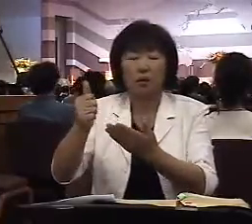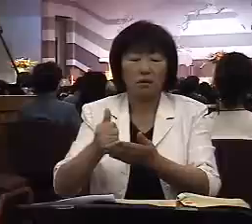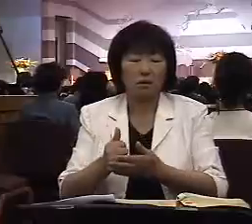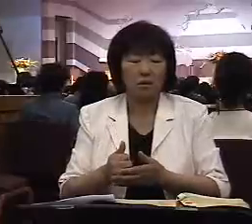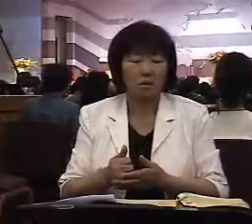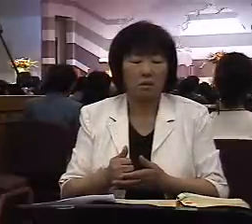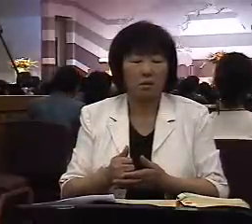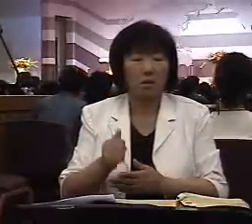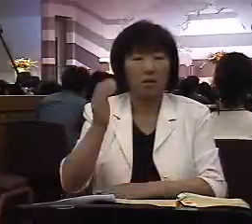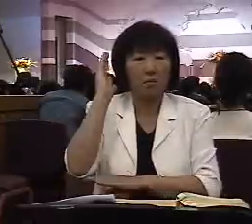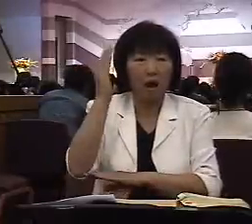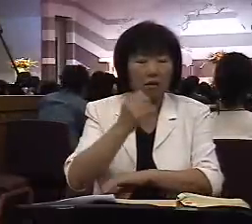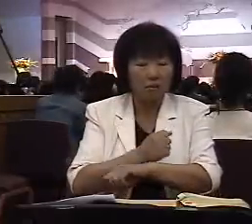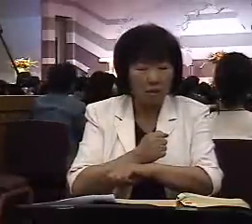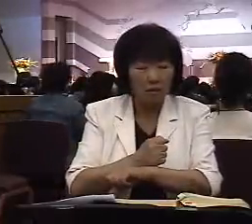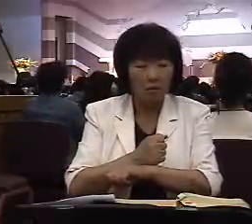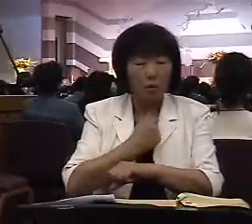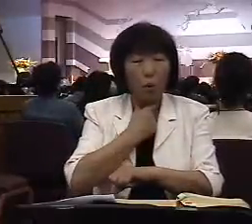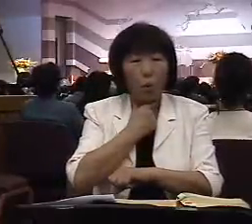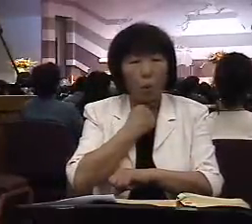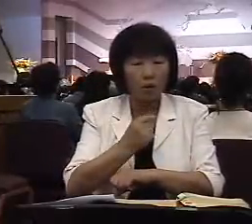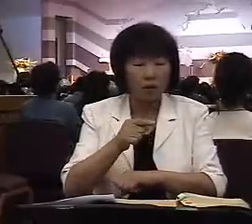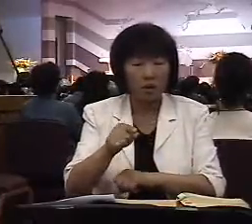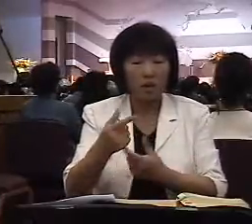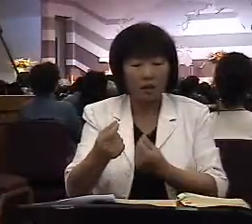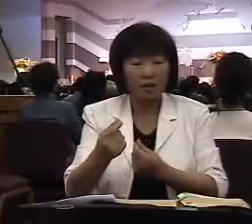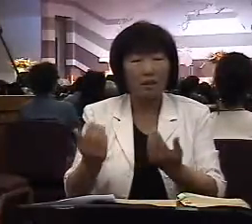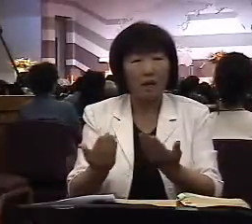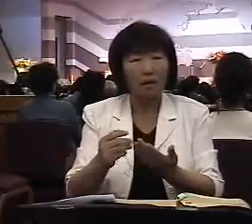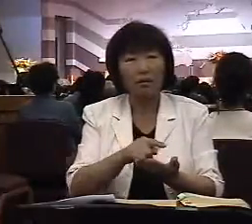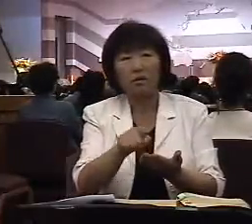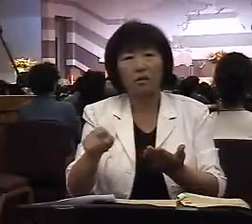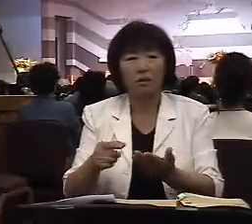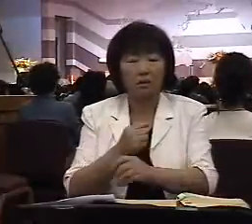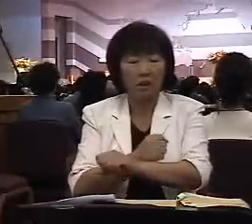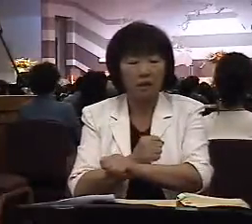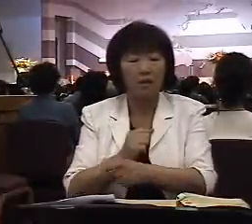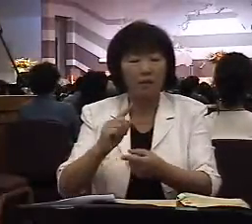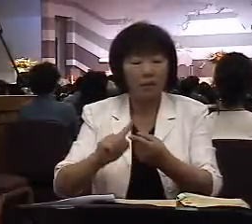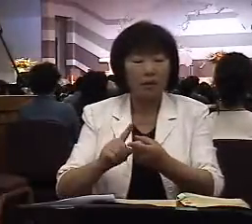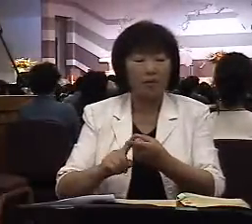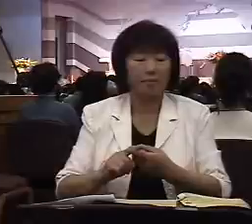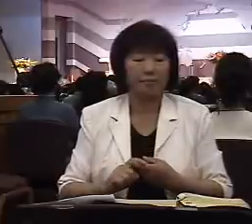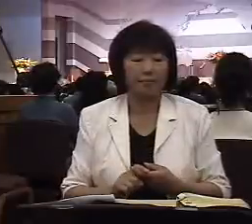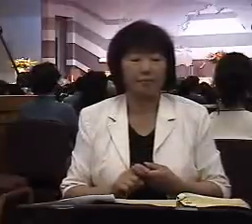주님께서 말씀하시고 요구하셨던 이러한 사역들을 하는데